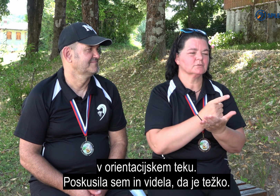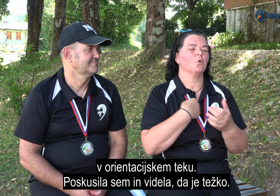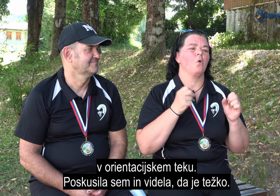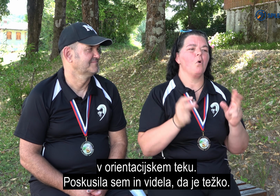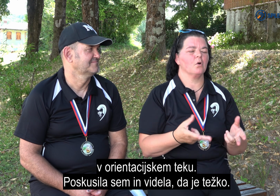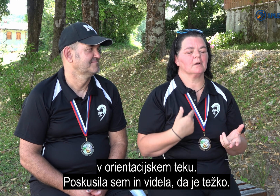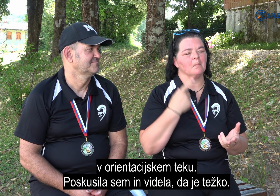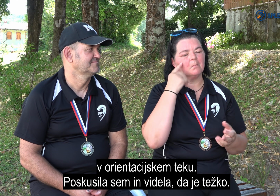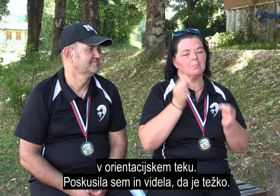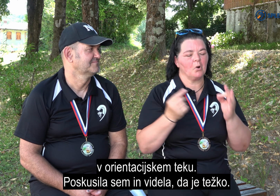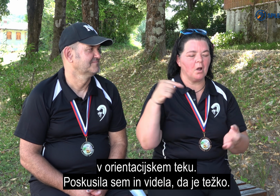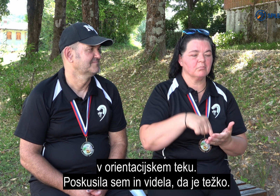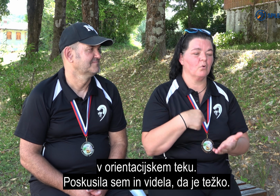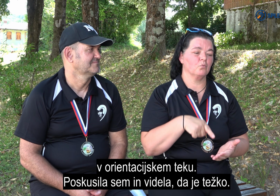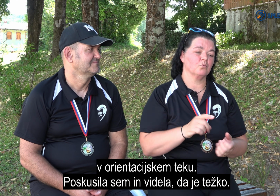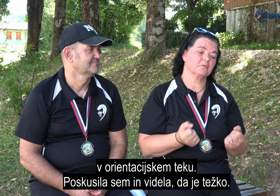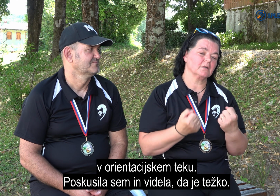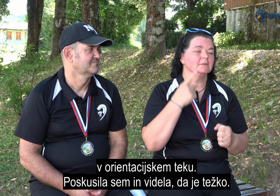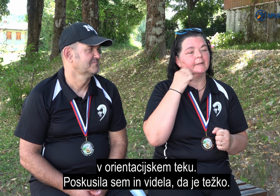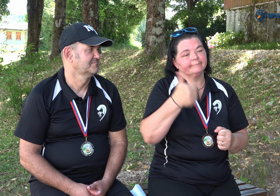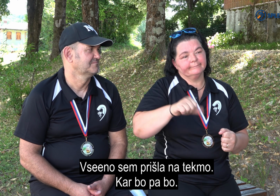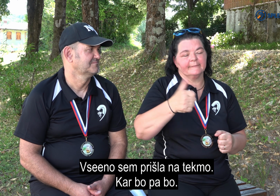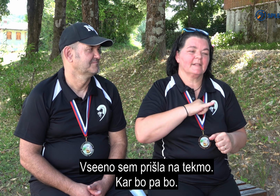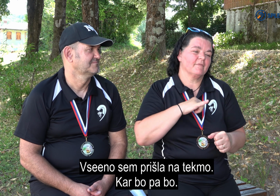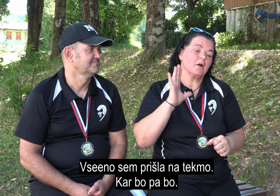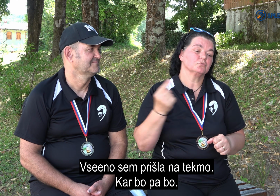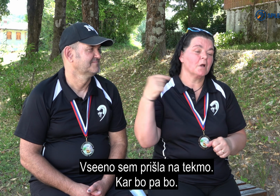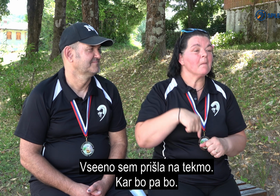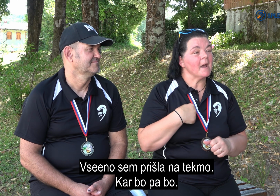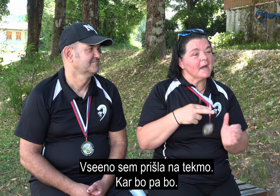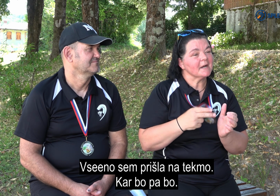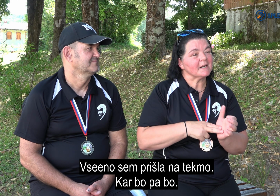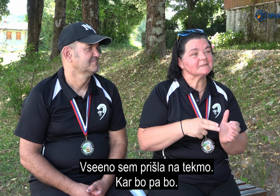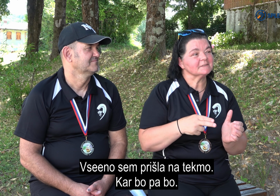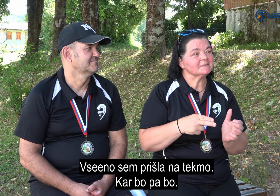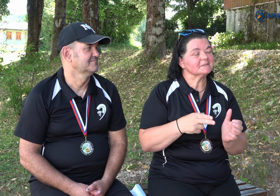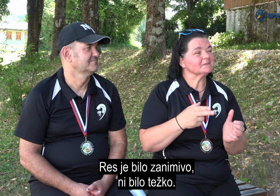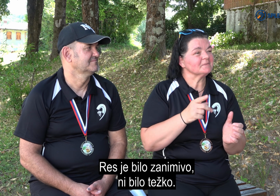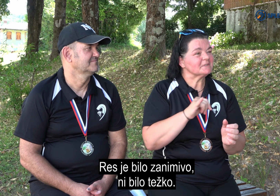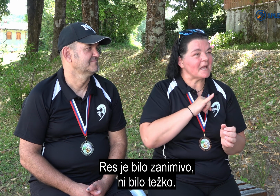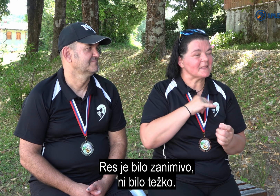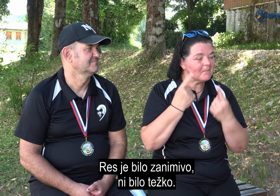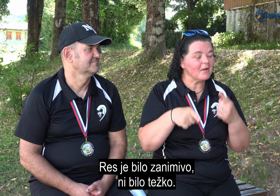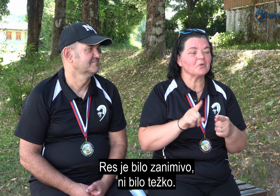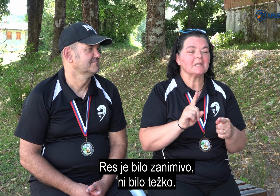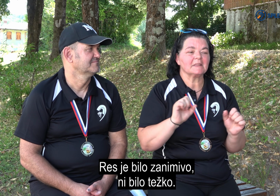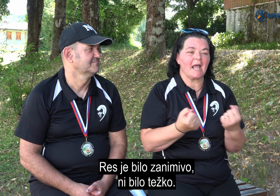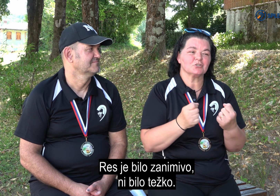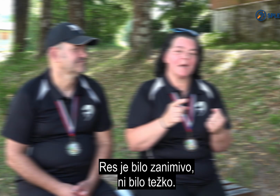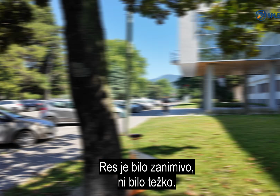zelo spodbujal in rekel, da bomo imeli trening v orientacijskem teku. Poskusila sem in videla, da je težko.